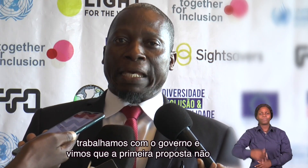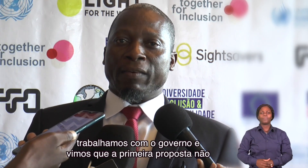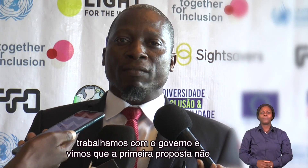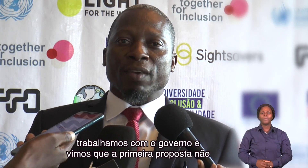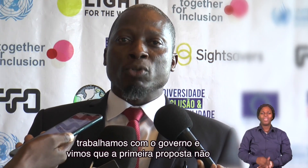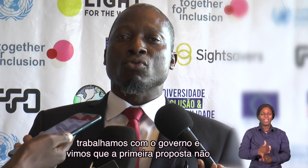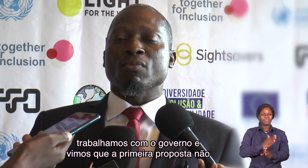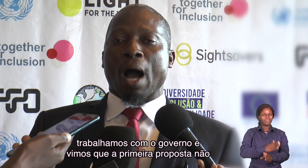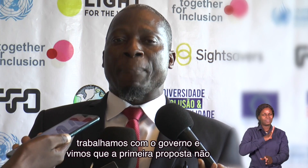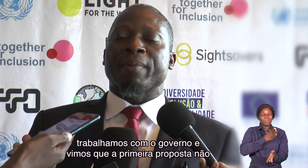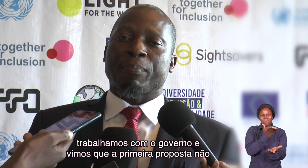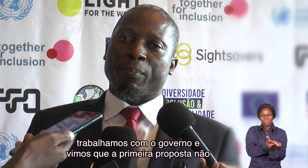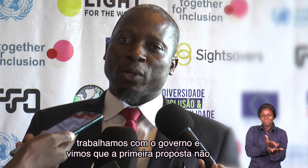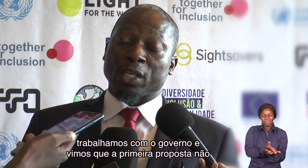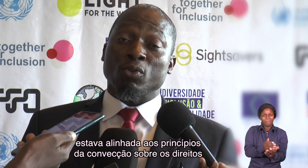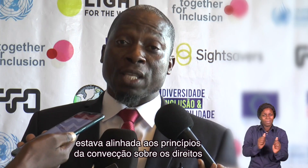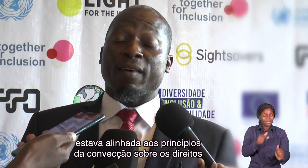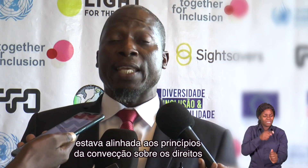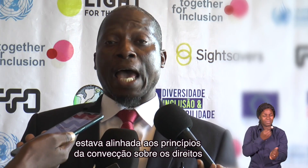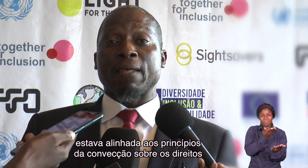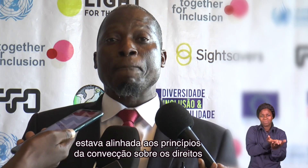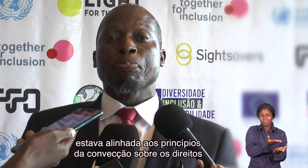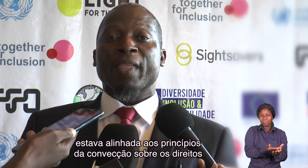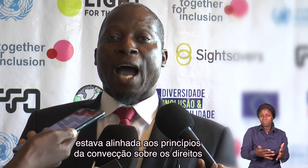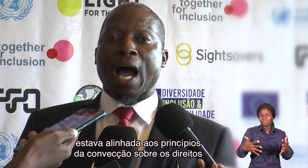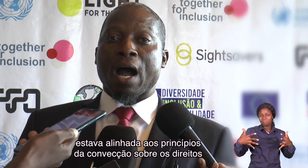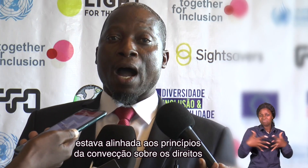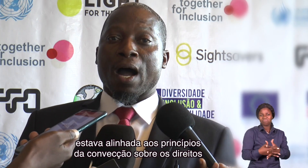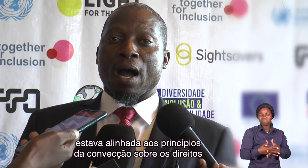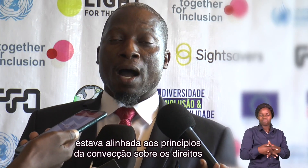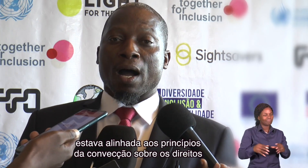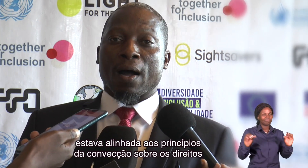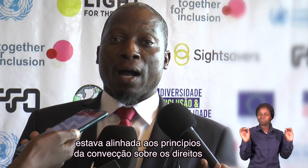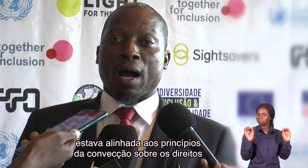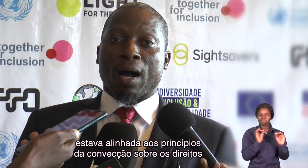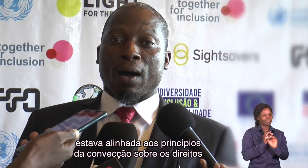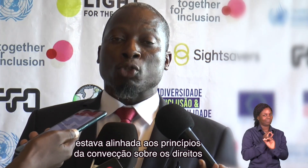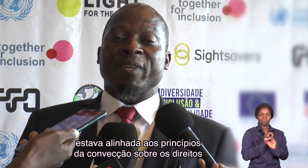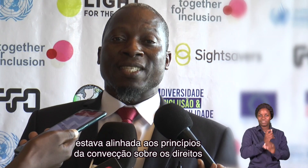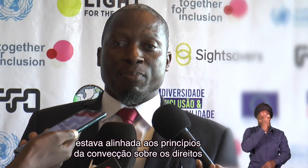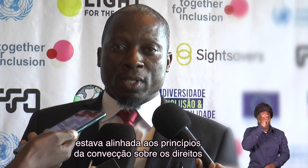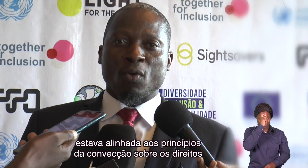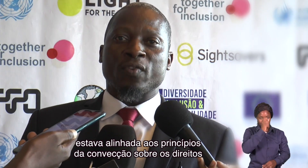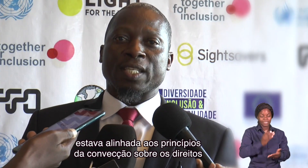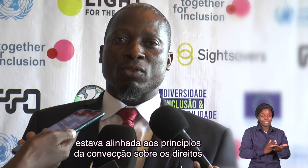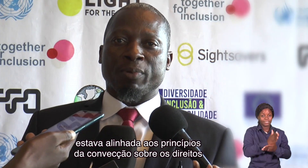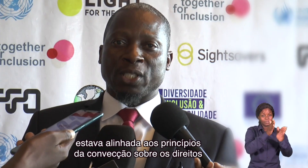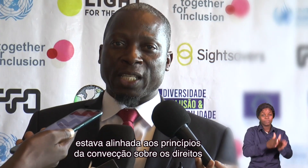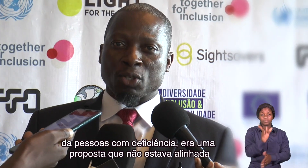que vemos a primeira proposta que não estava alinhada aos princípios da Convenção sobre os Direitos das